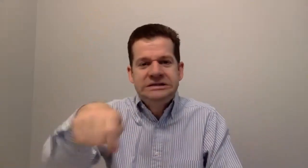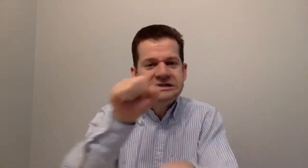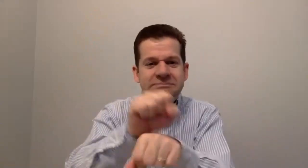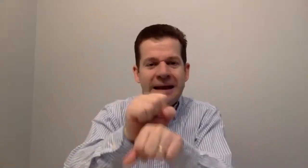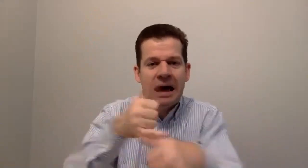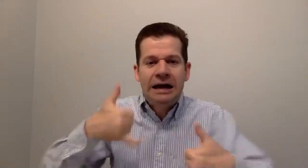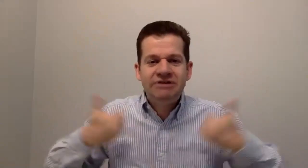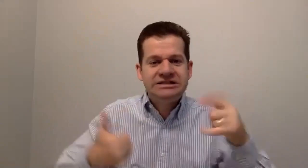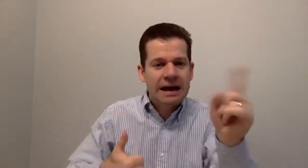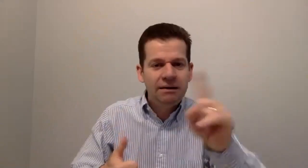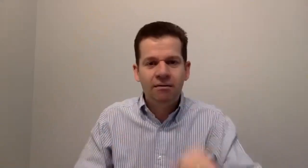Precisa esperar aniversário, não.